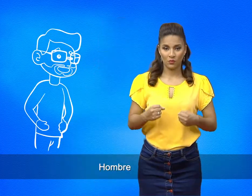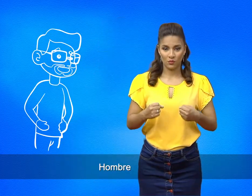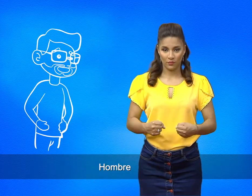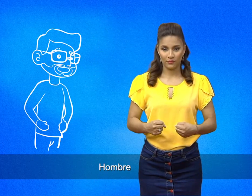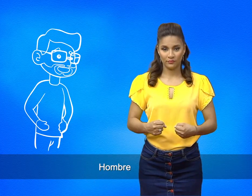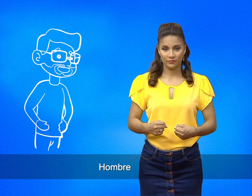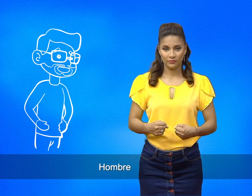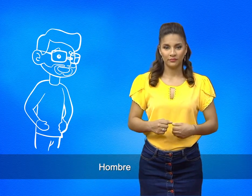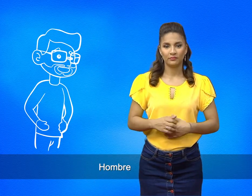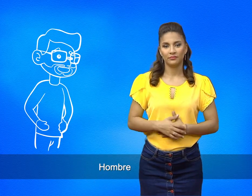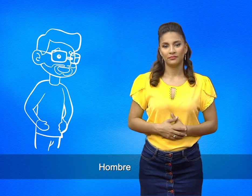hombre